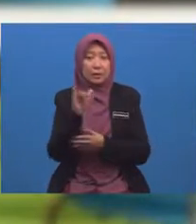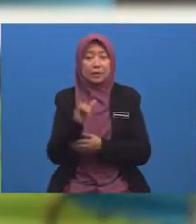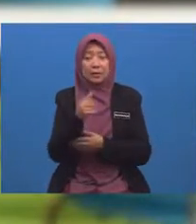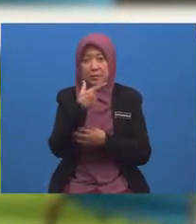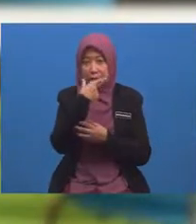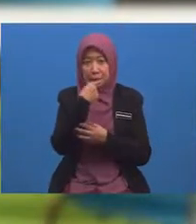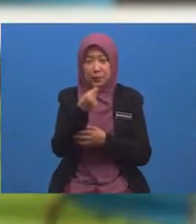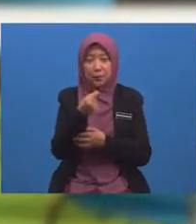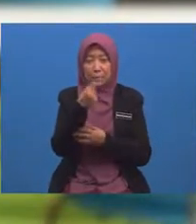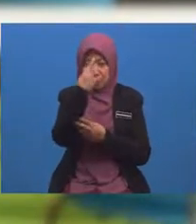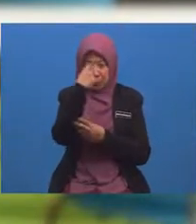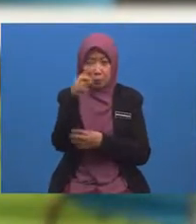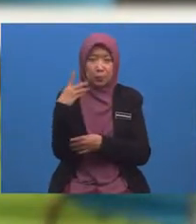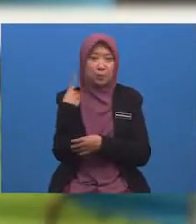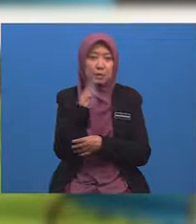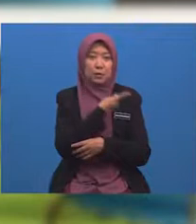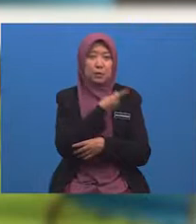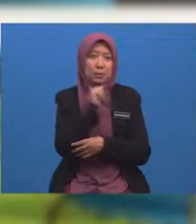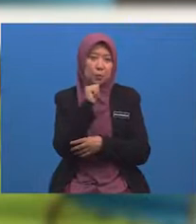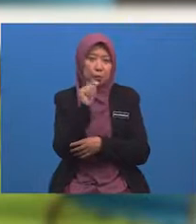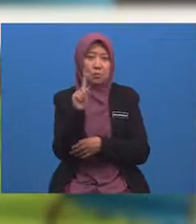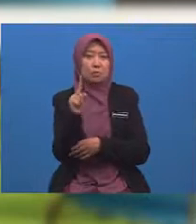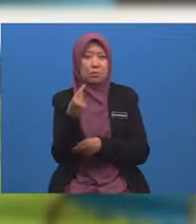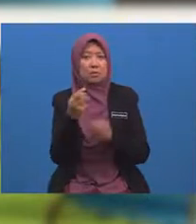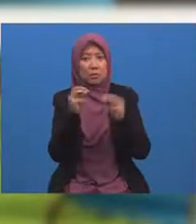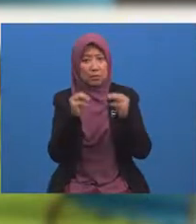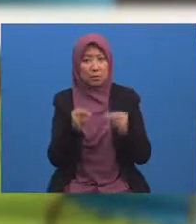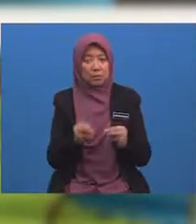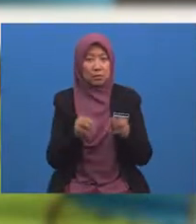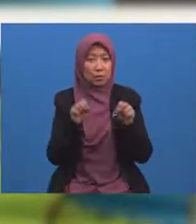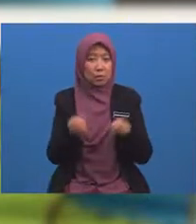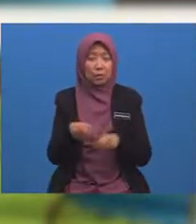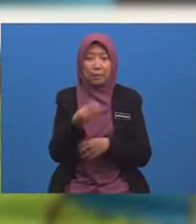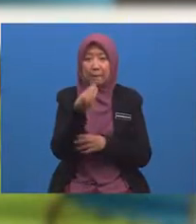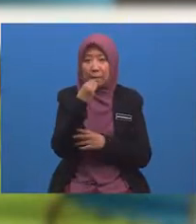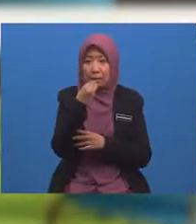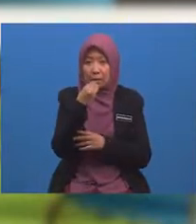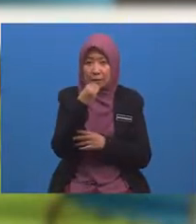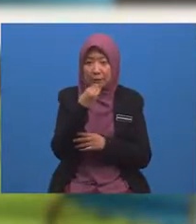kepada kita. Bukan sahaja manusia yang boleh makan buah durian.